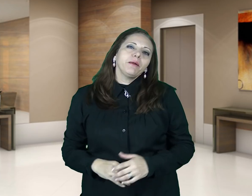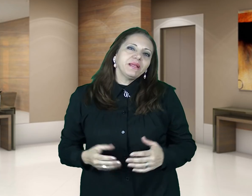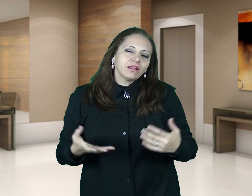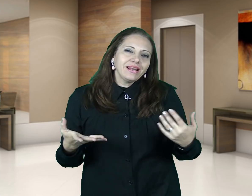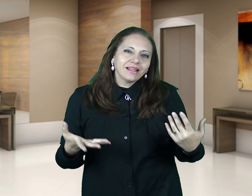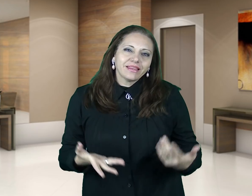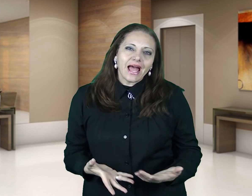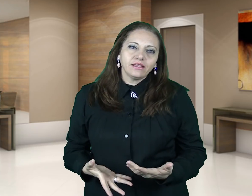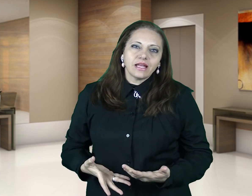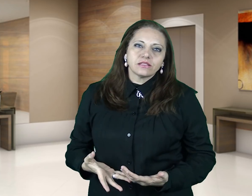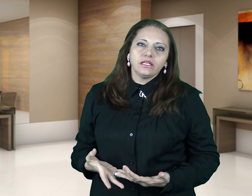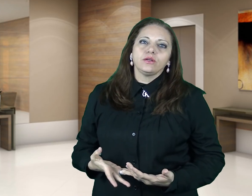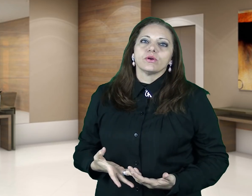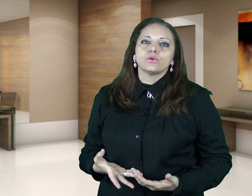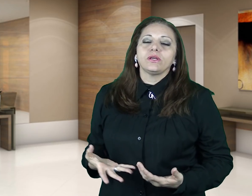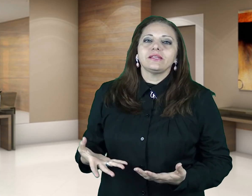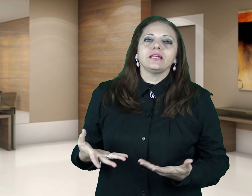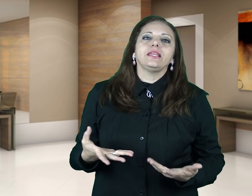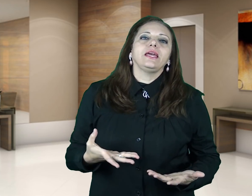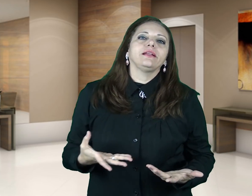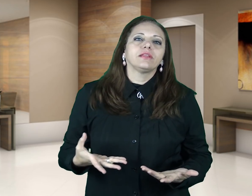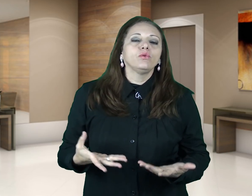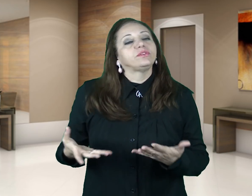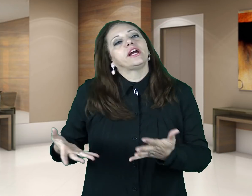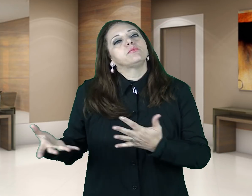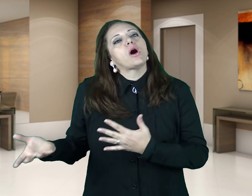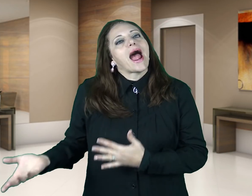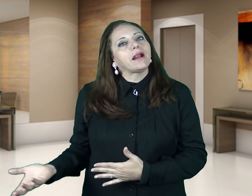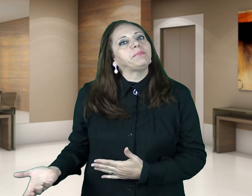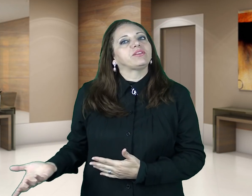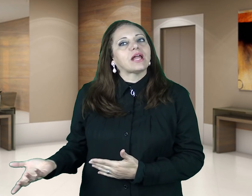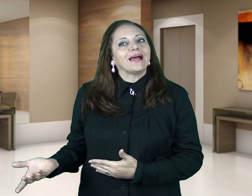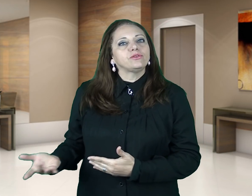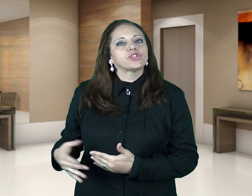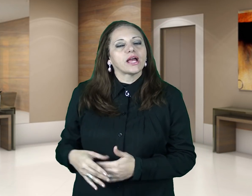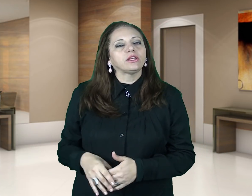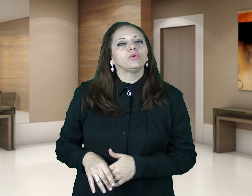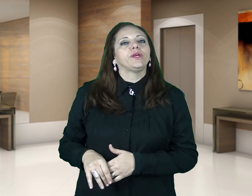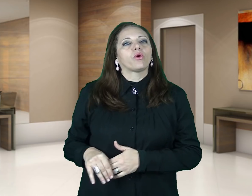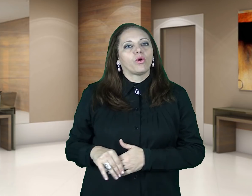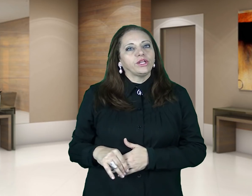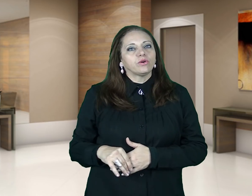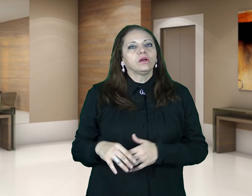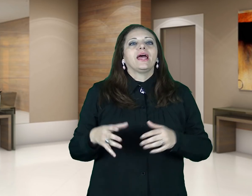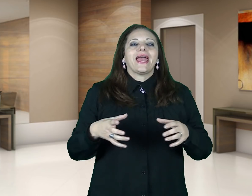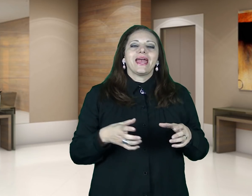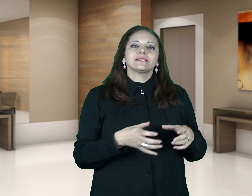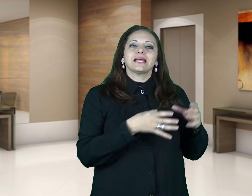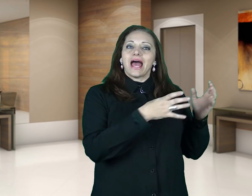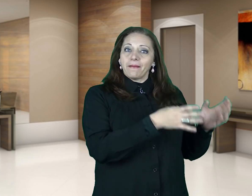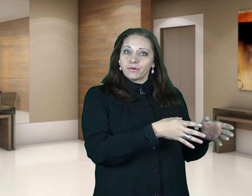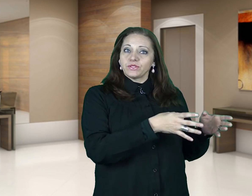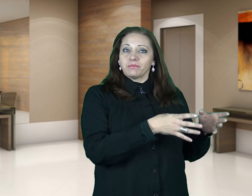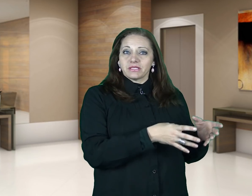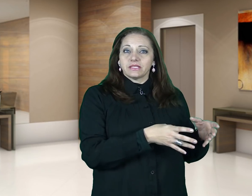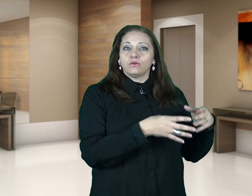à arbitrariedade das línguas, o que seria então o termo arbitrário, já que o icônico é essa